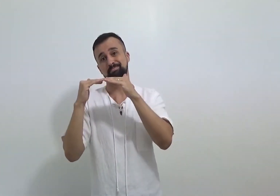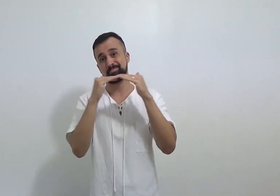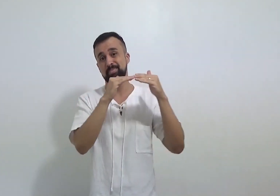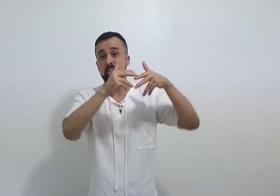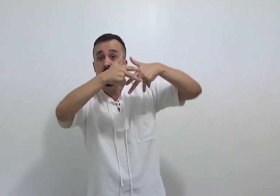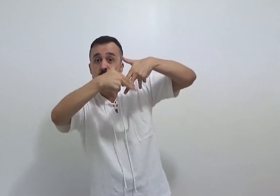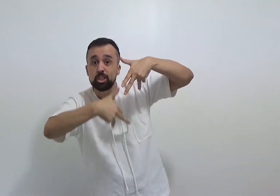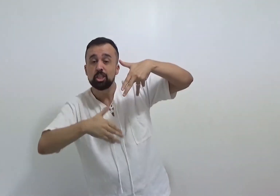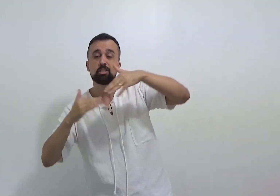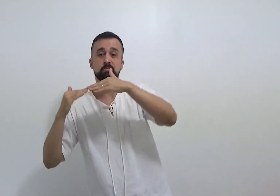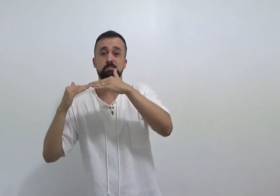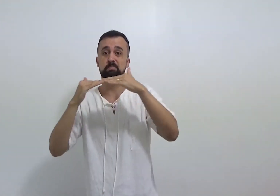atualmente.